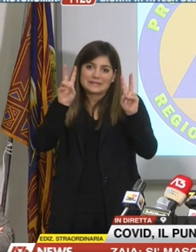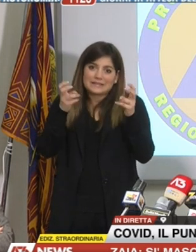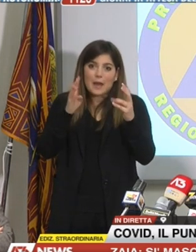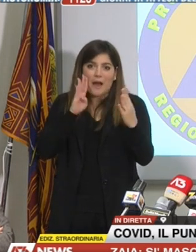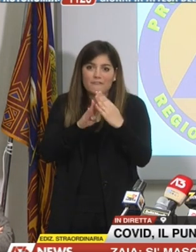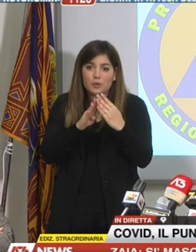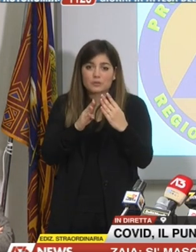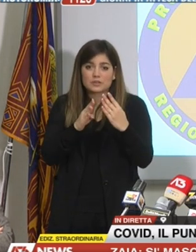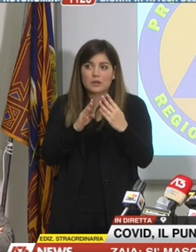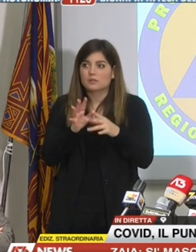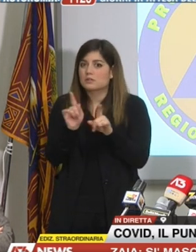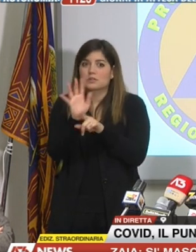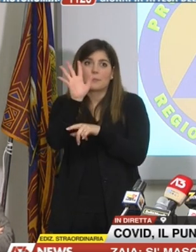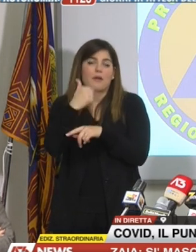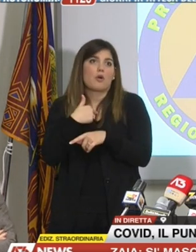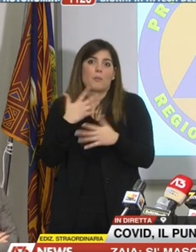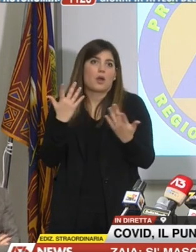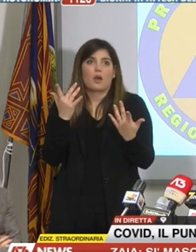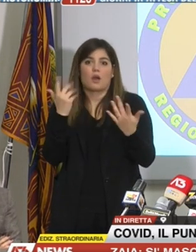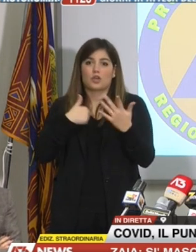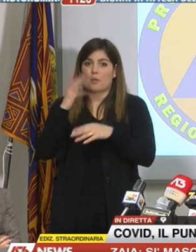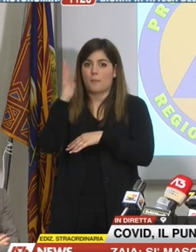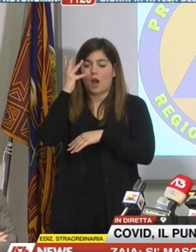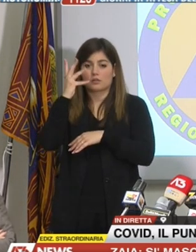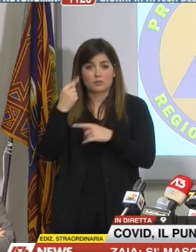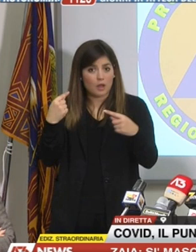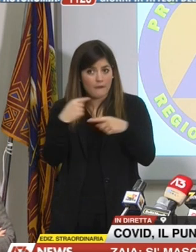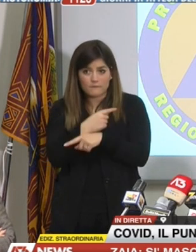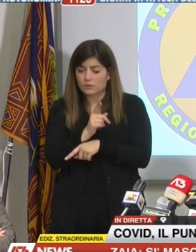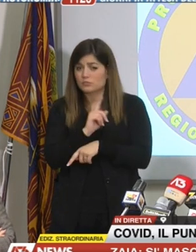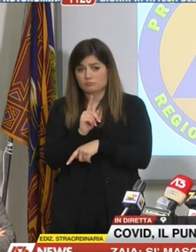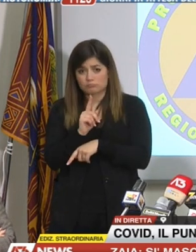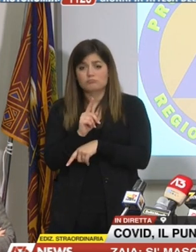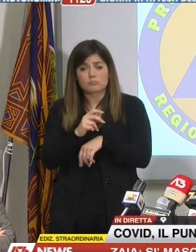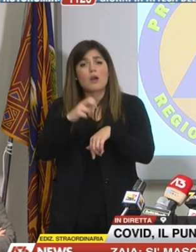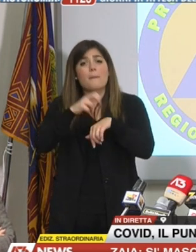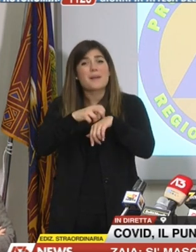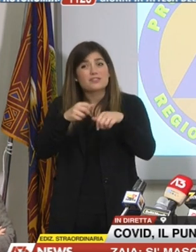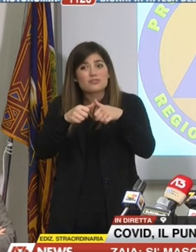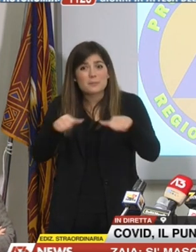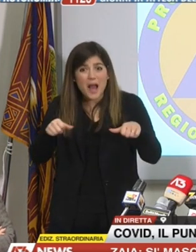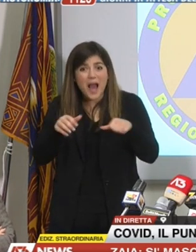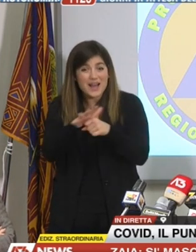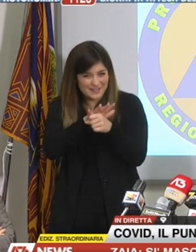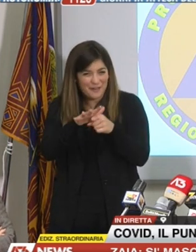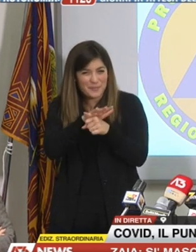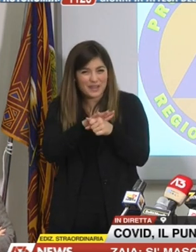quasi il 59% dei medici di base fa tamponi e ne fa